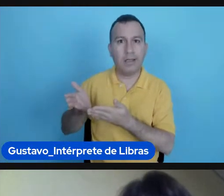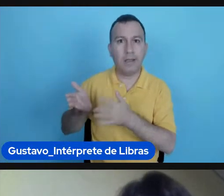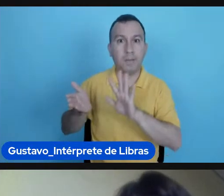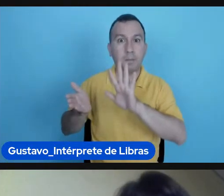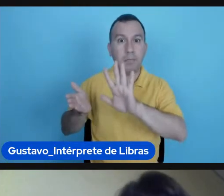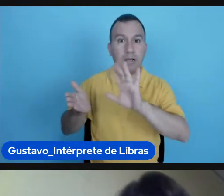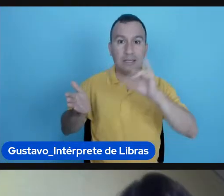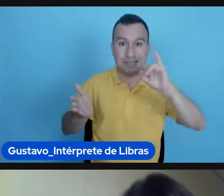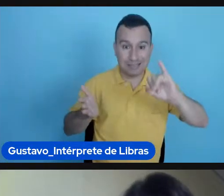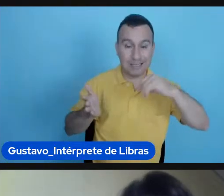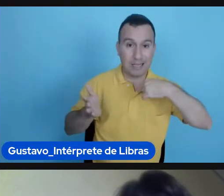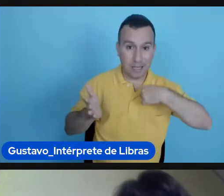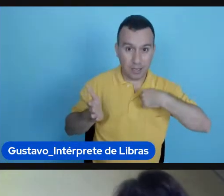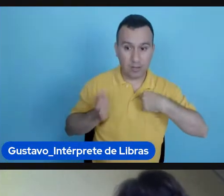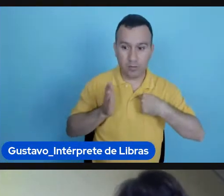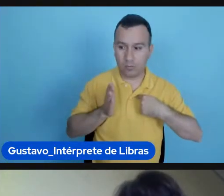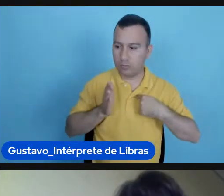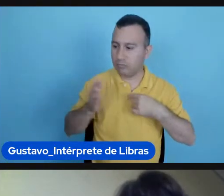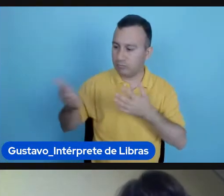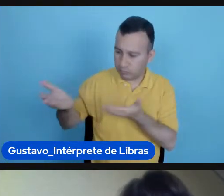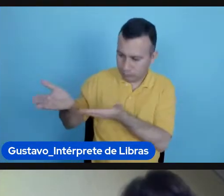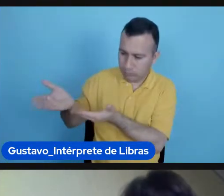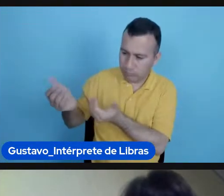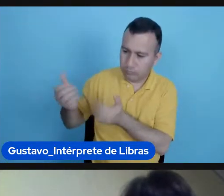inclui pessoas que, por algum motivo,